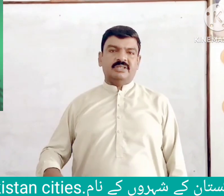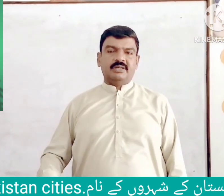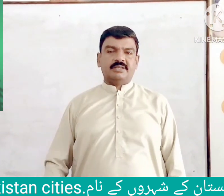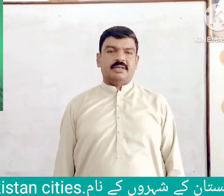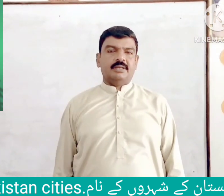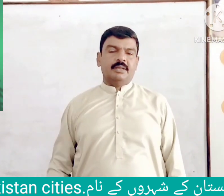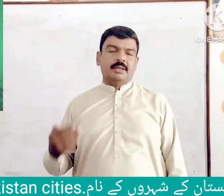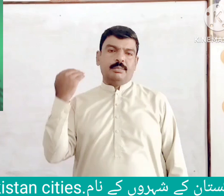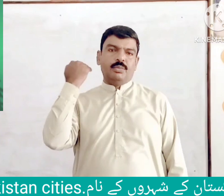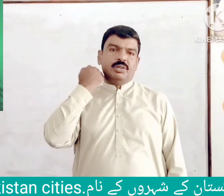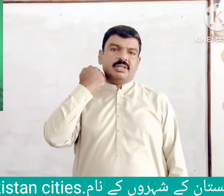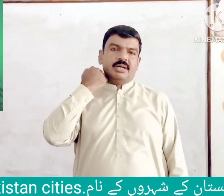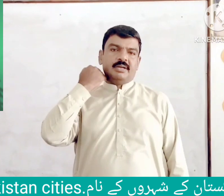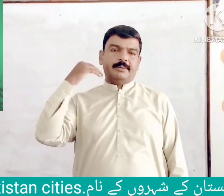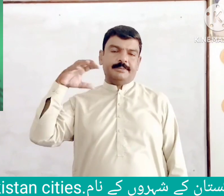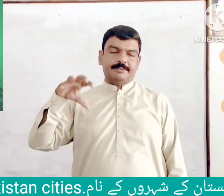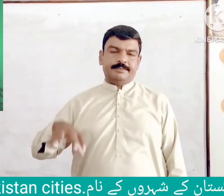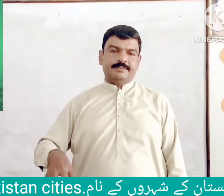जगह का स्थान, मुल्तान,